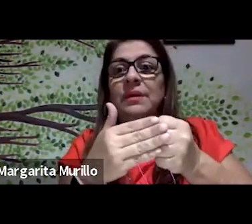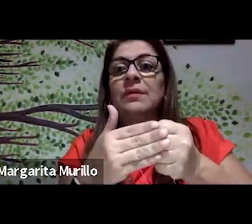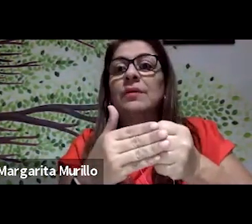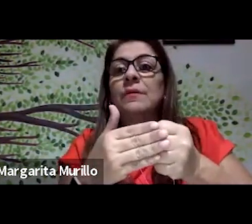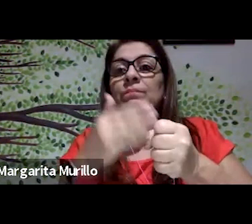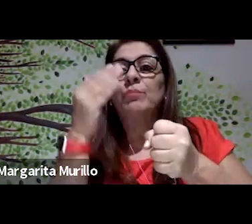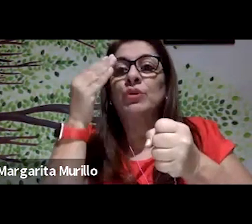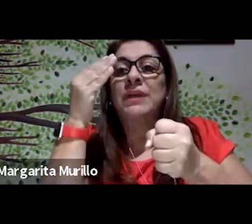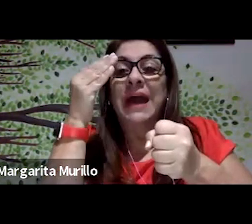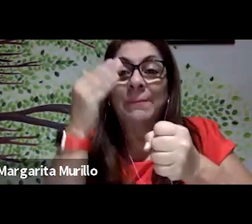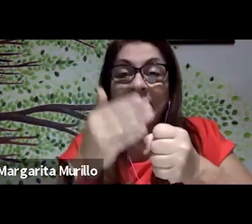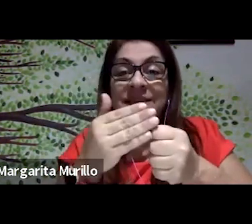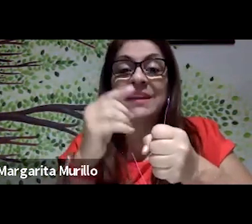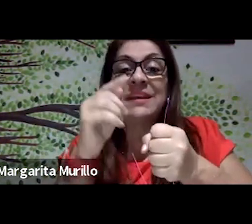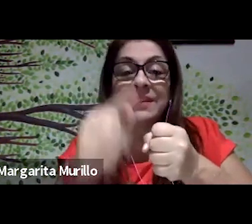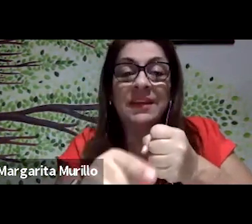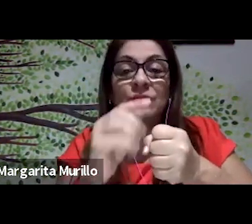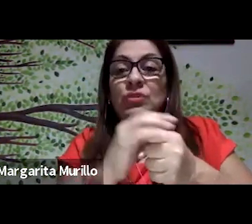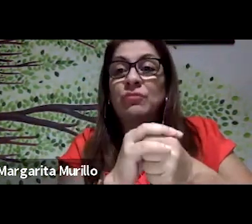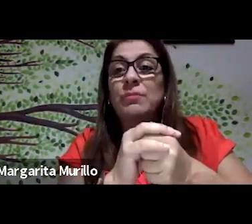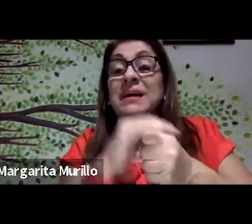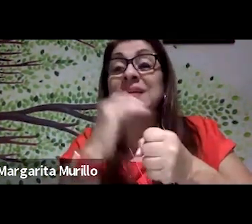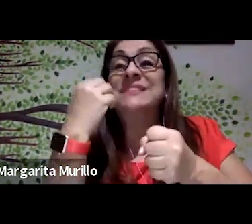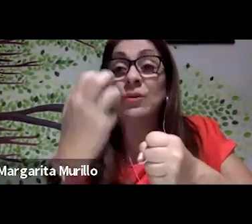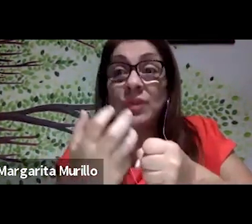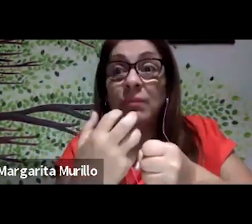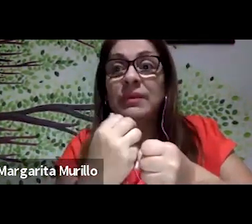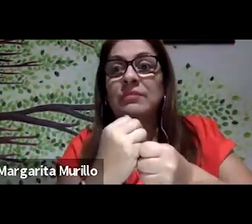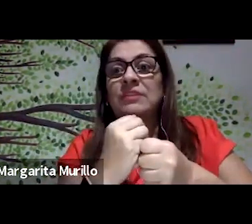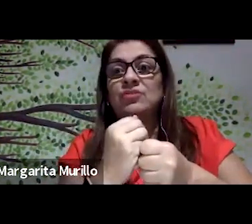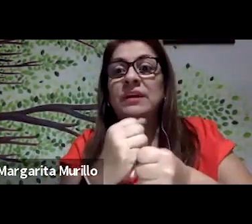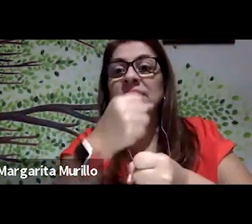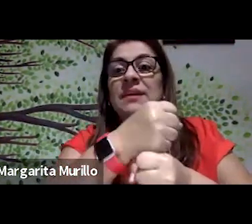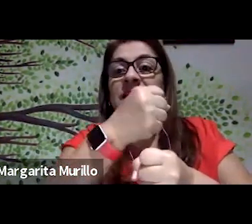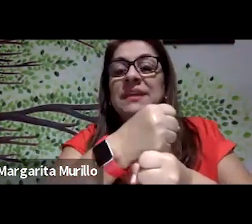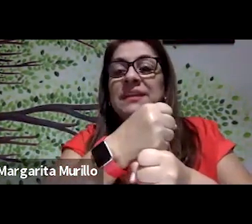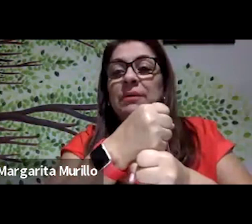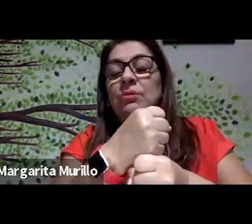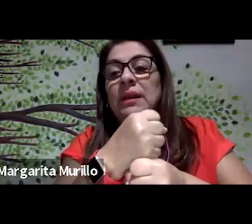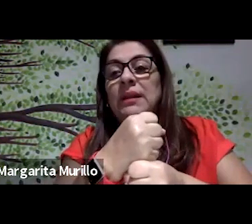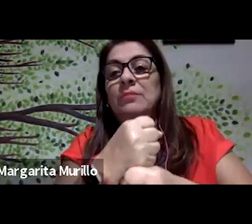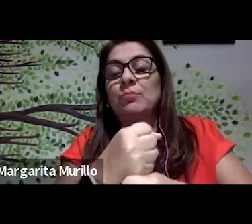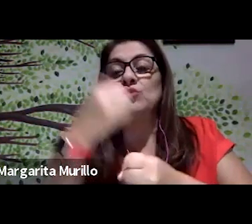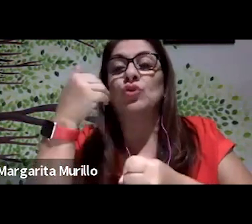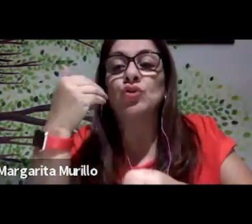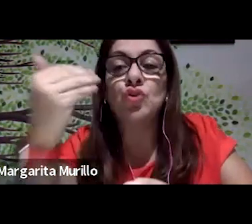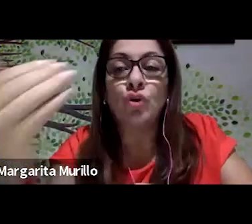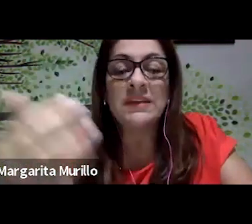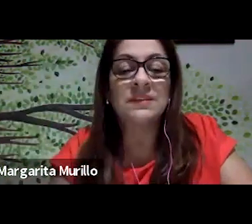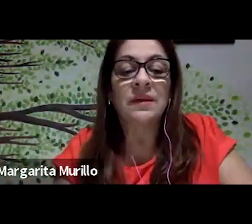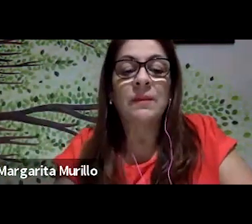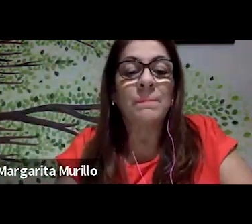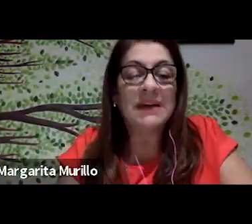es asertividad porque amarte y tener una forma saludable de relacionarte tiene que ver con la ley del Puño